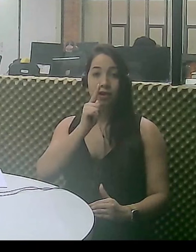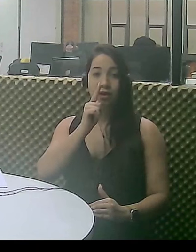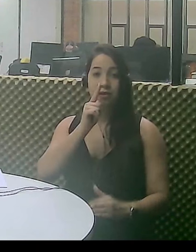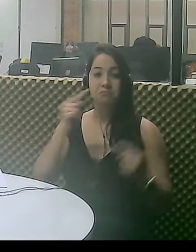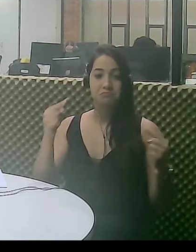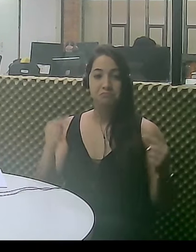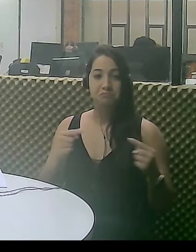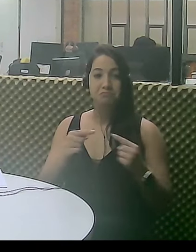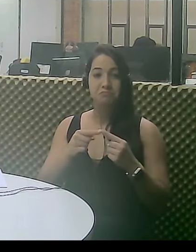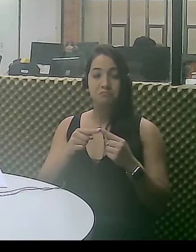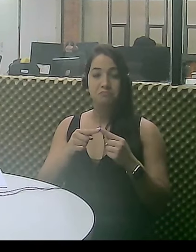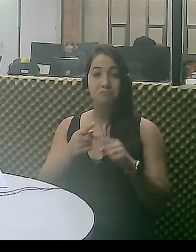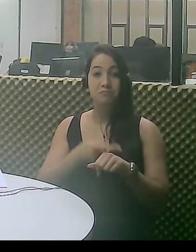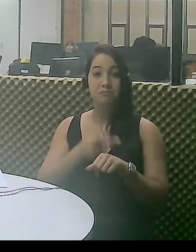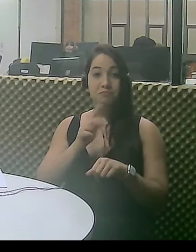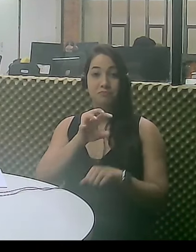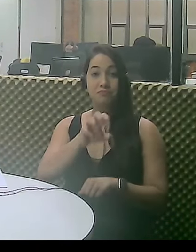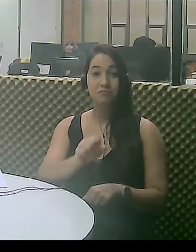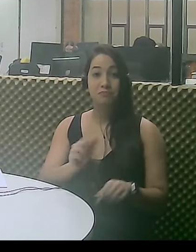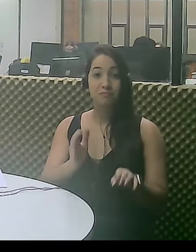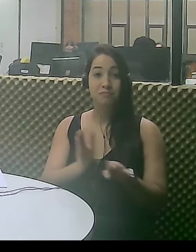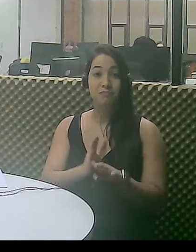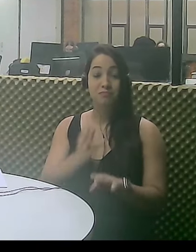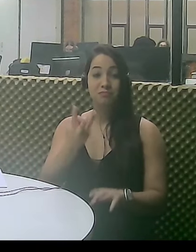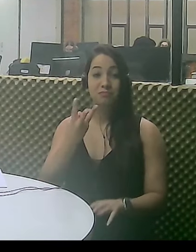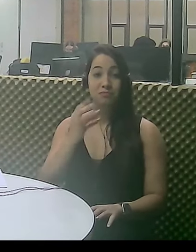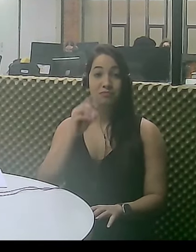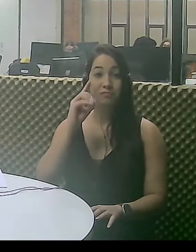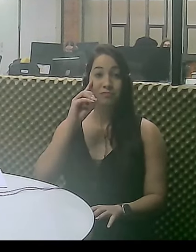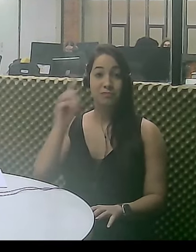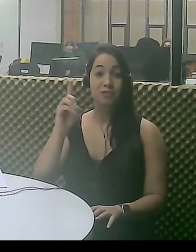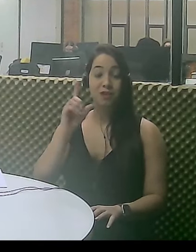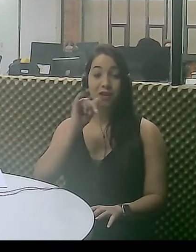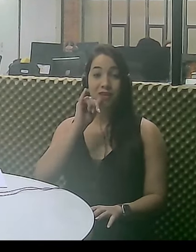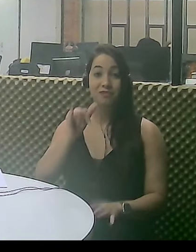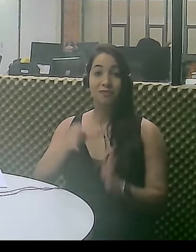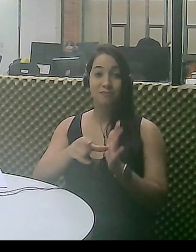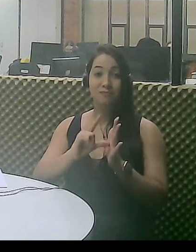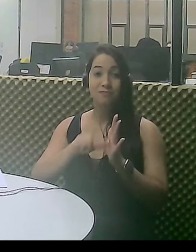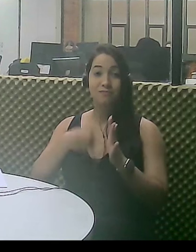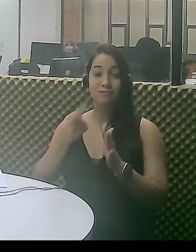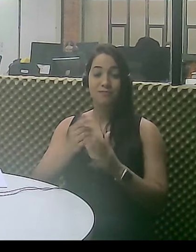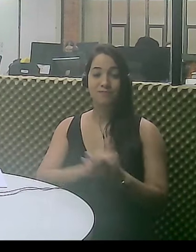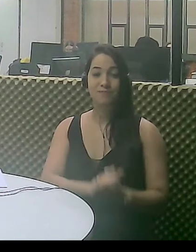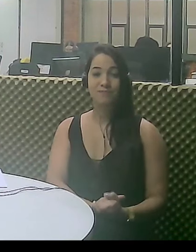habilitar para retirar o prêmio é de até 30 dias após a notificação.